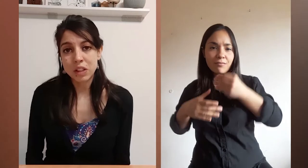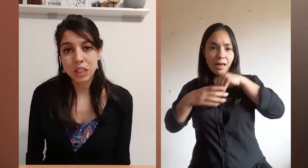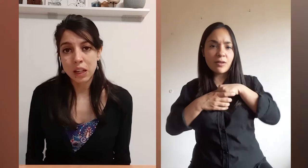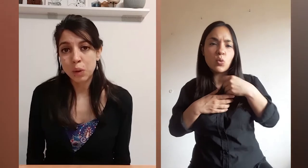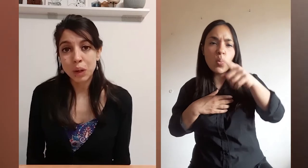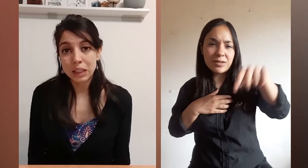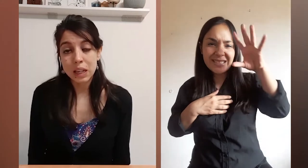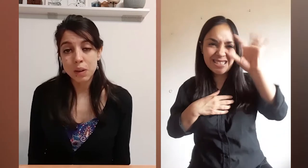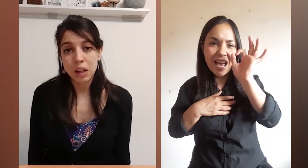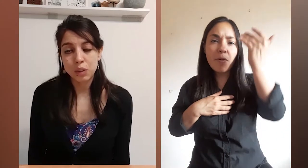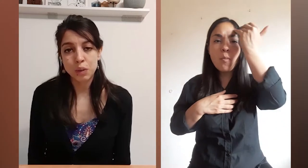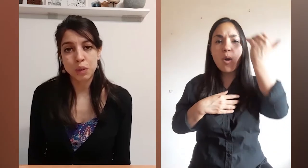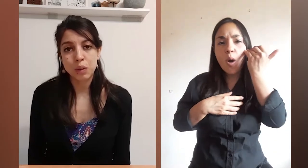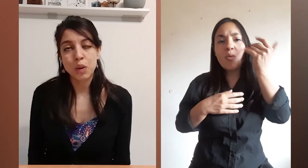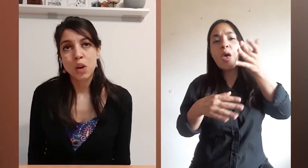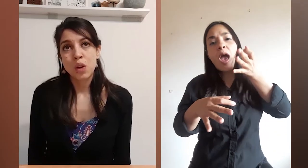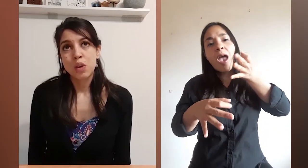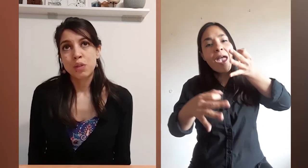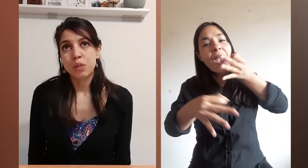una fachada educativa,